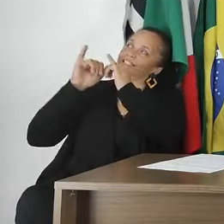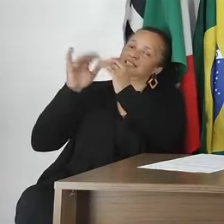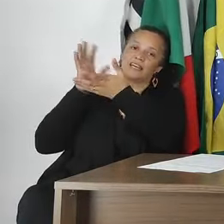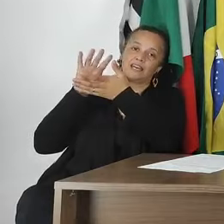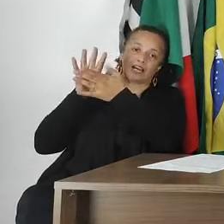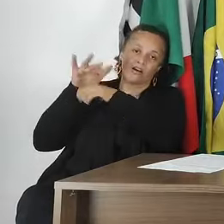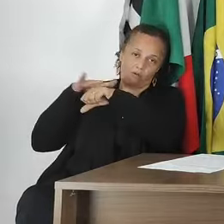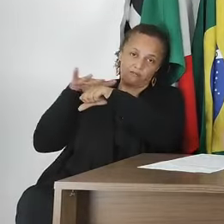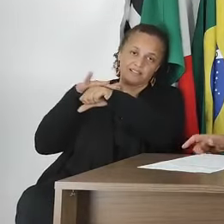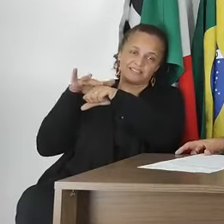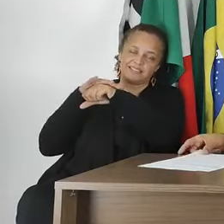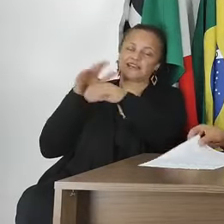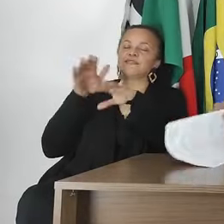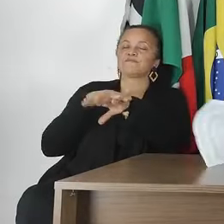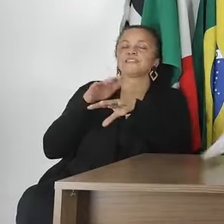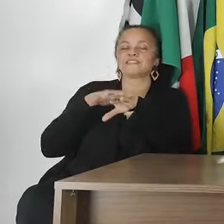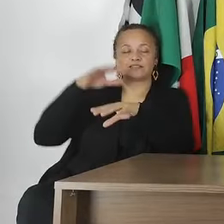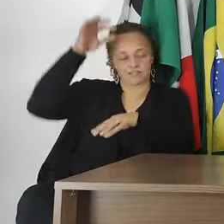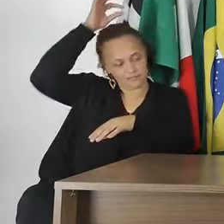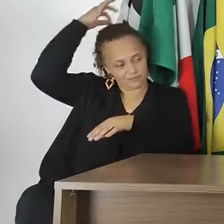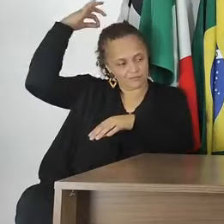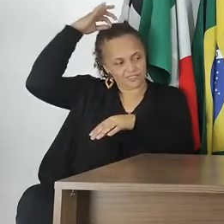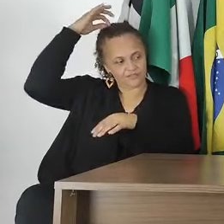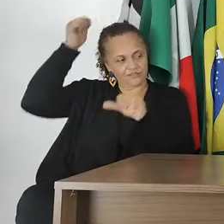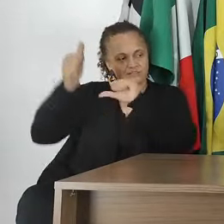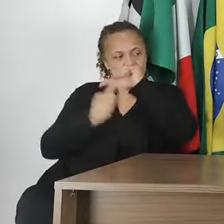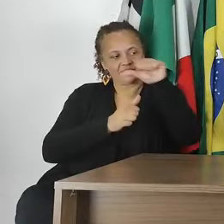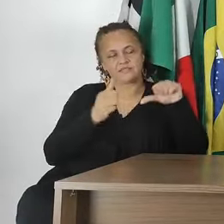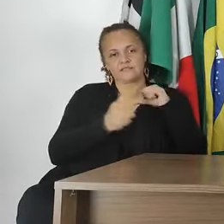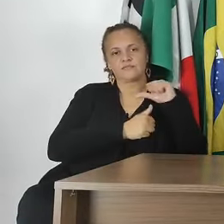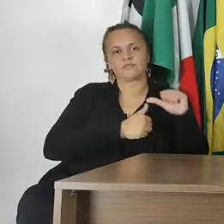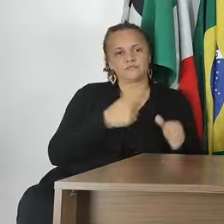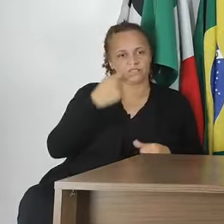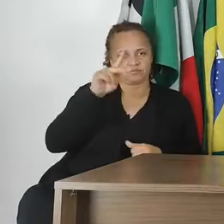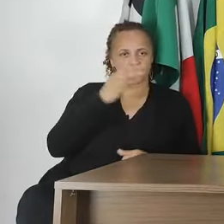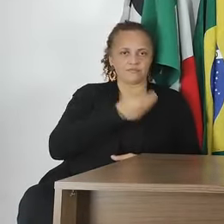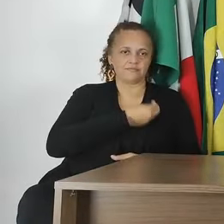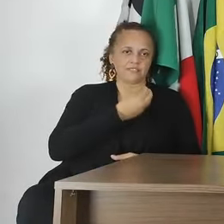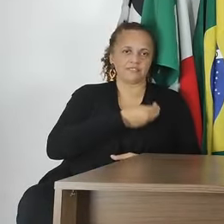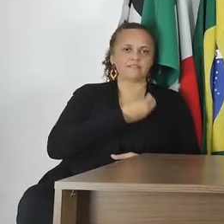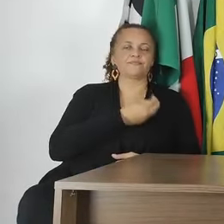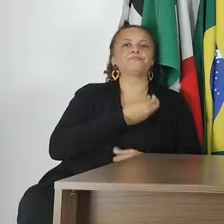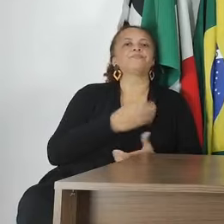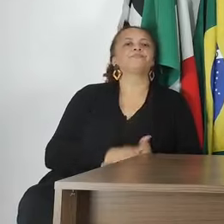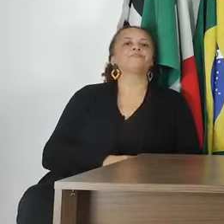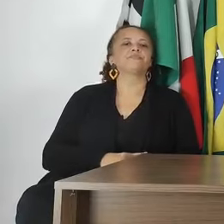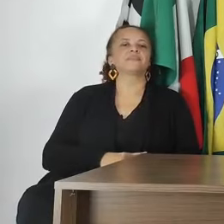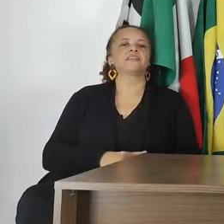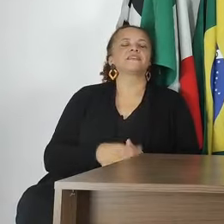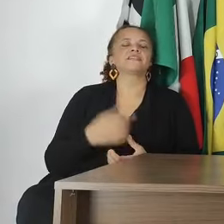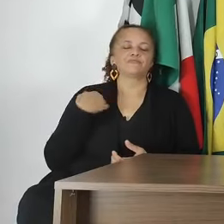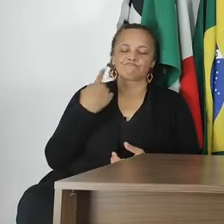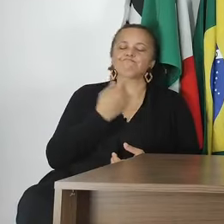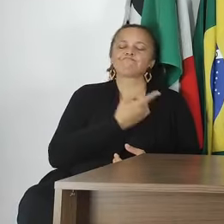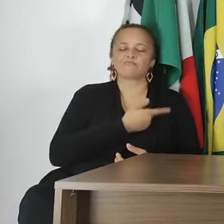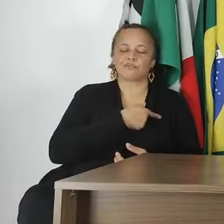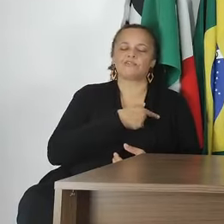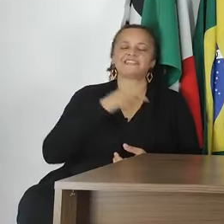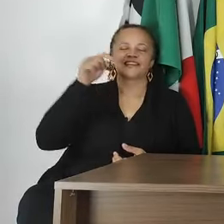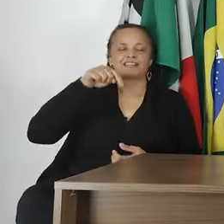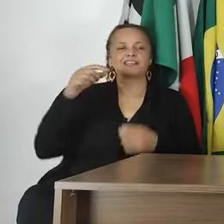realizando essa obra na sua vida. Então nós queremos aqui, para finalizar, dizer que nós somos enviados ao mundo